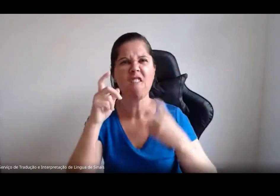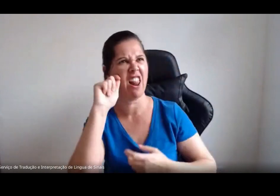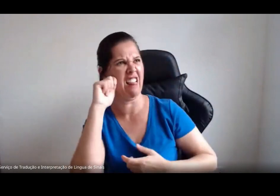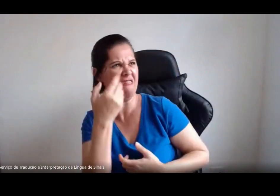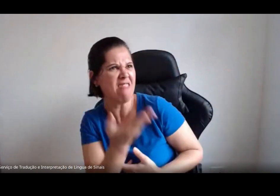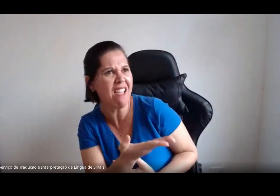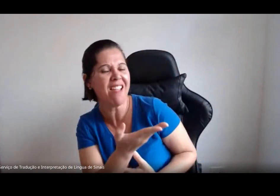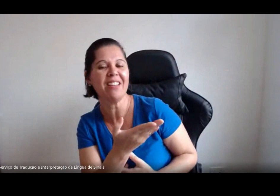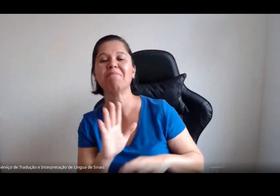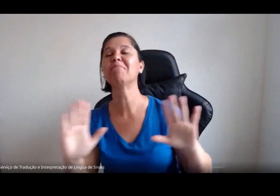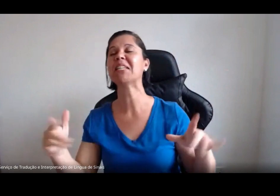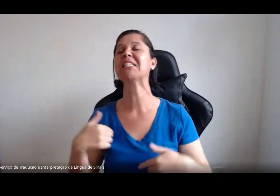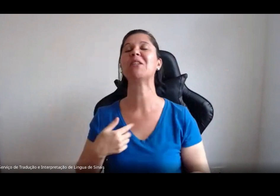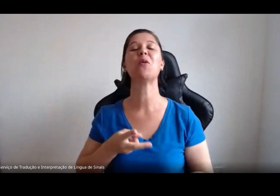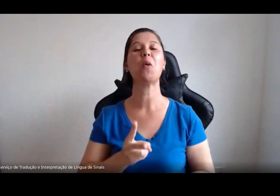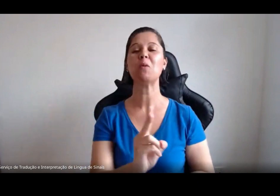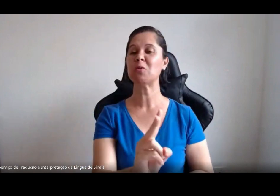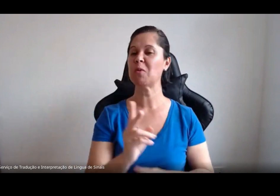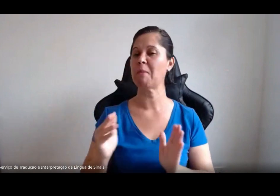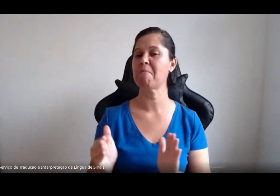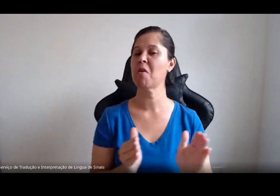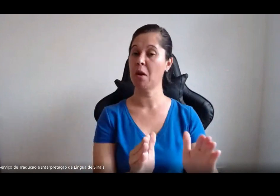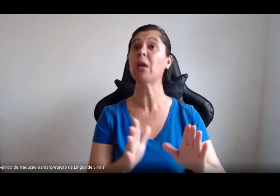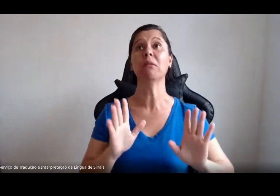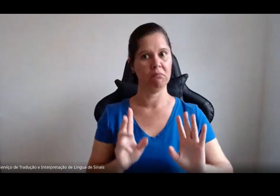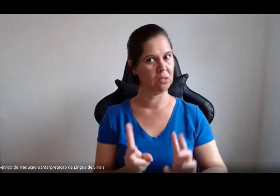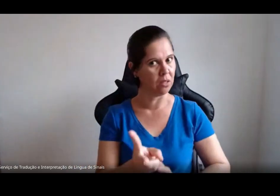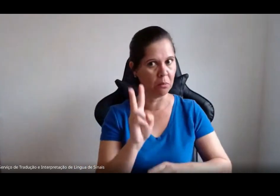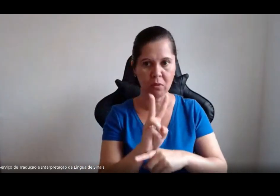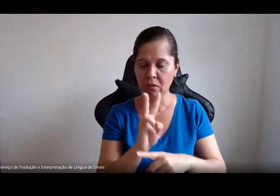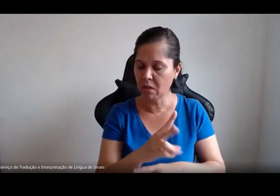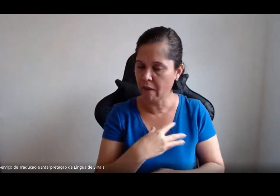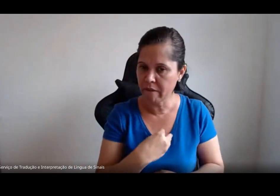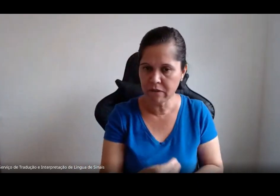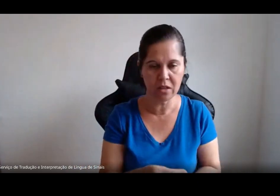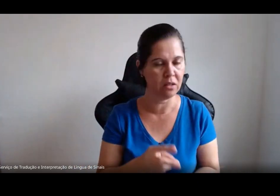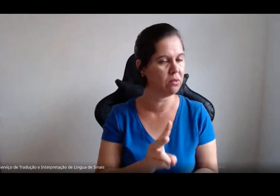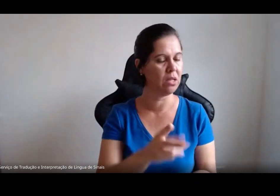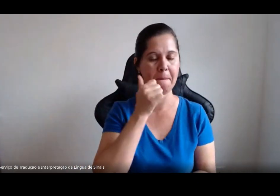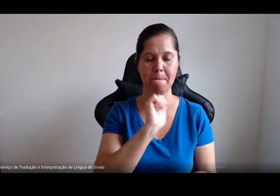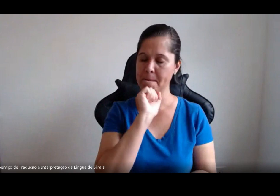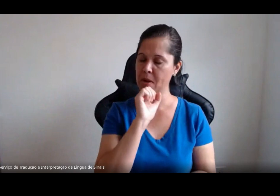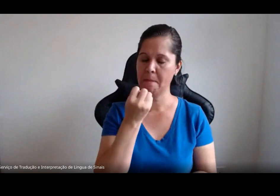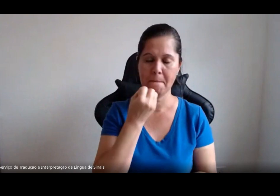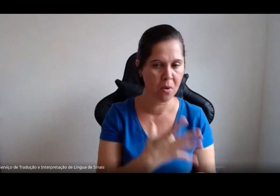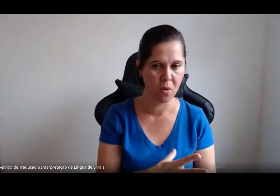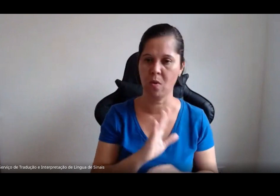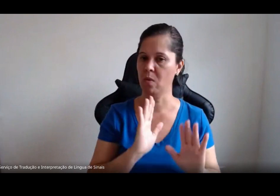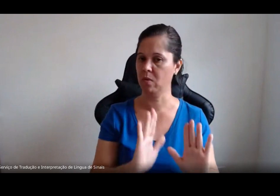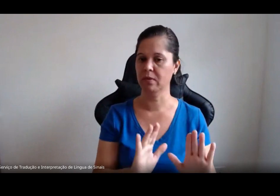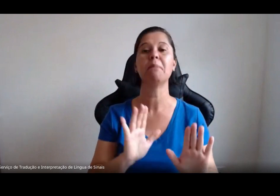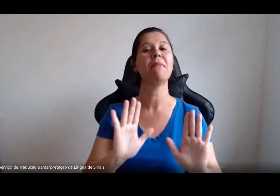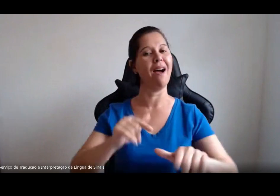negra. Mas a ovelha negra foi seguindo seu caminho, sempre cuidando dos filhos. Nunca deixei de ser uma boa mãe.